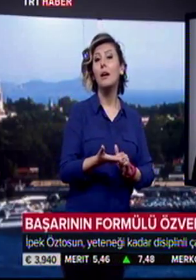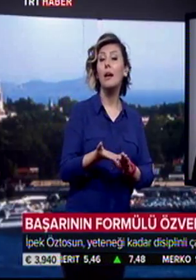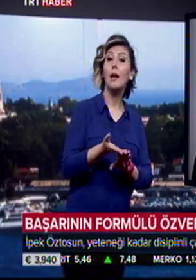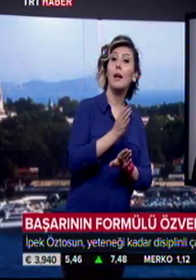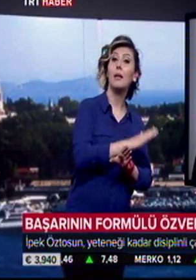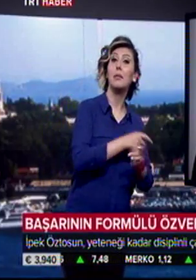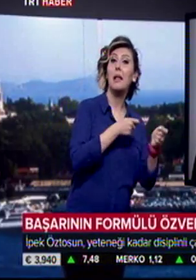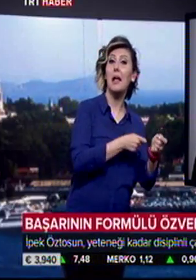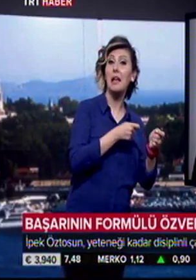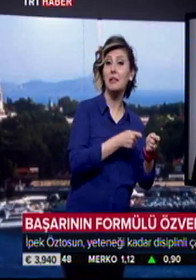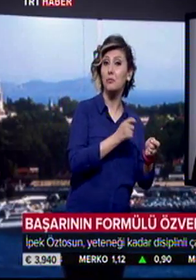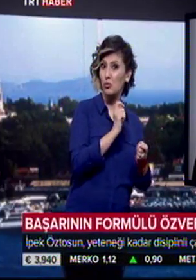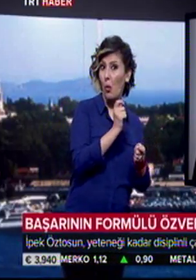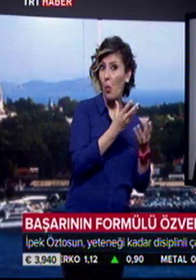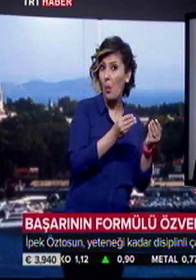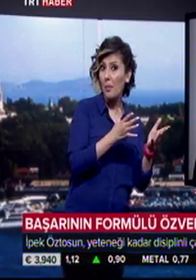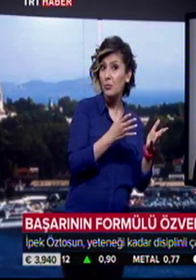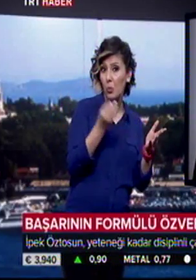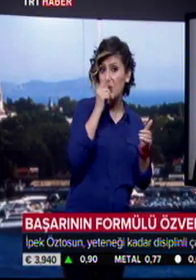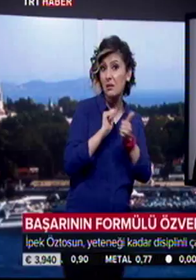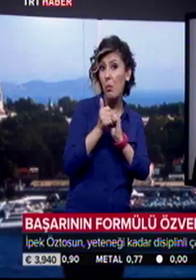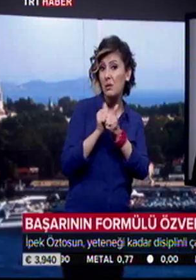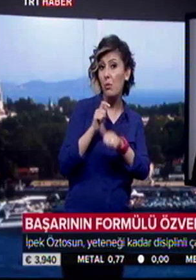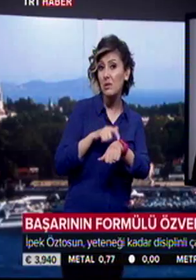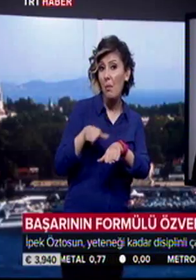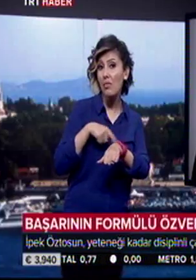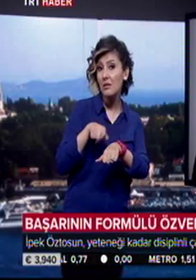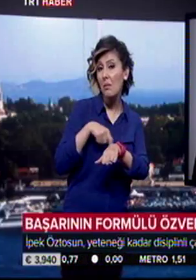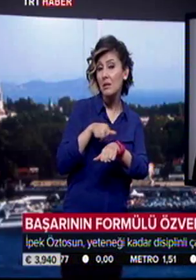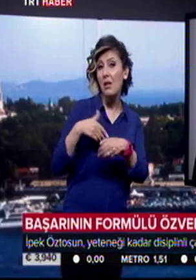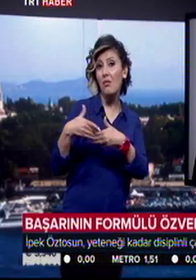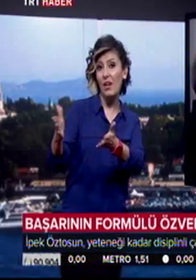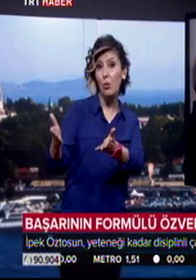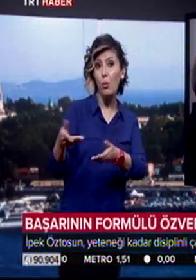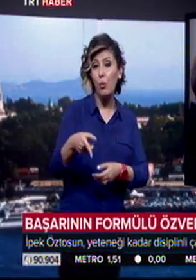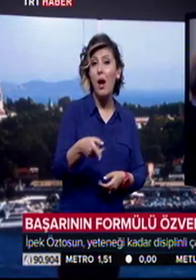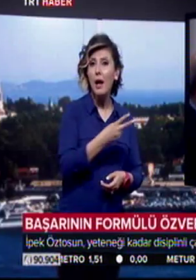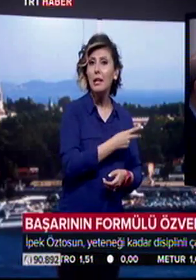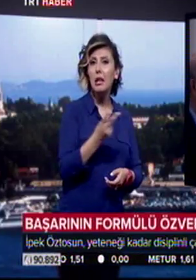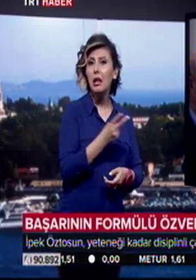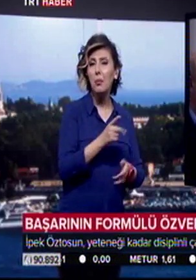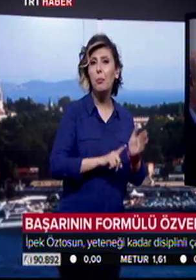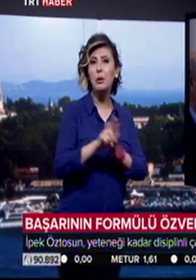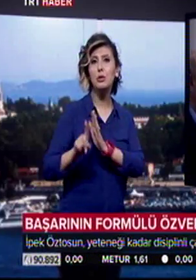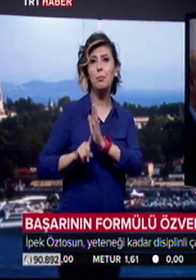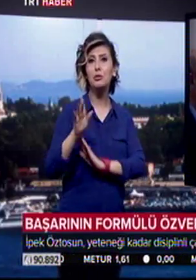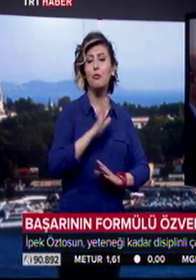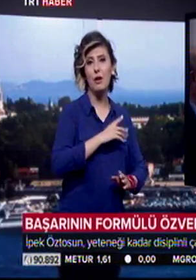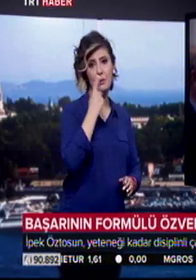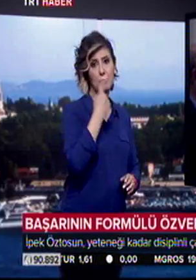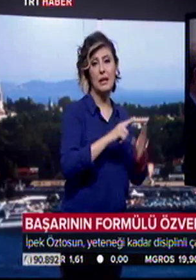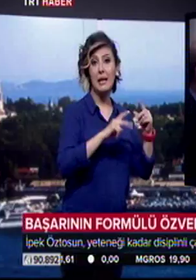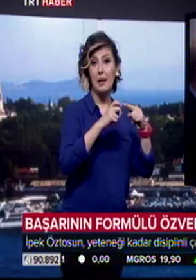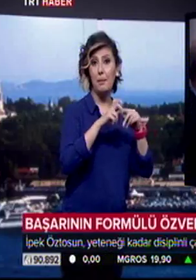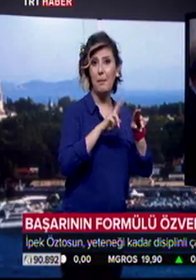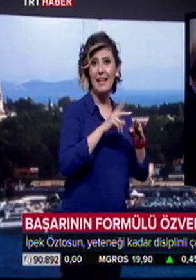iyi bir eğitim almak biraz zor olabiliyor. Çünkü çok spor için çok zaman harcanıyor. Ama İpek ikisini de başarılı bir şekilde yürütebiliyor.